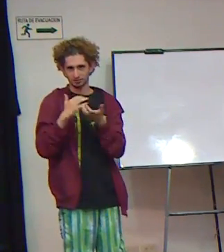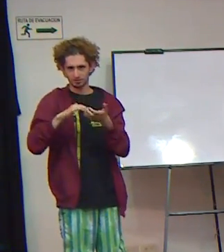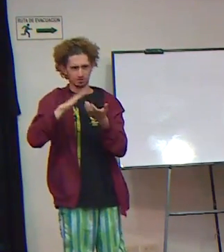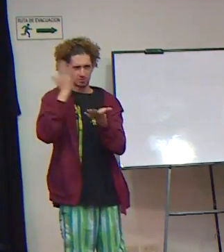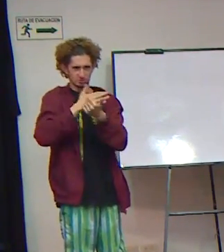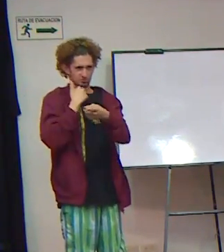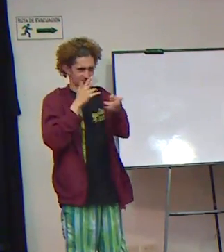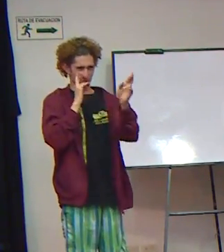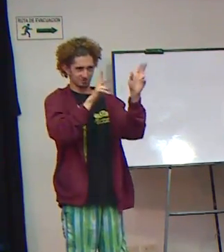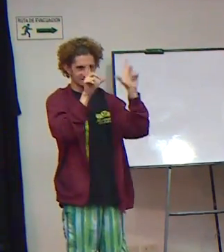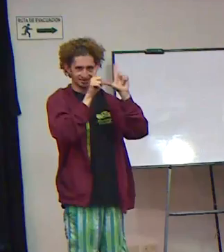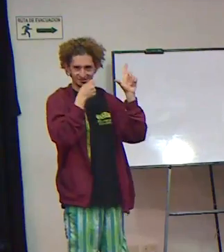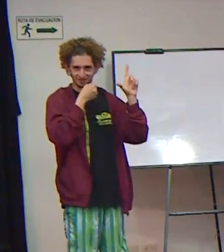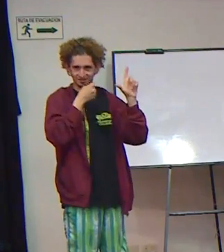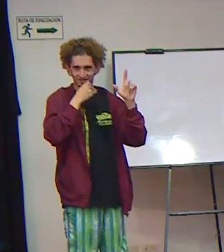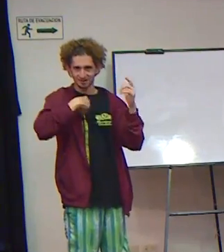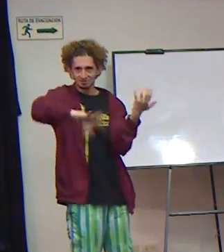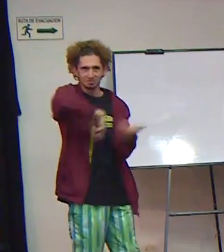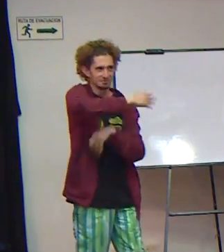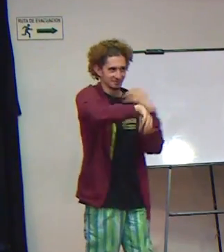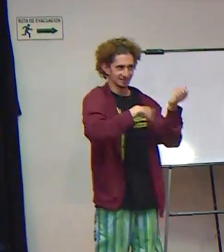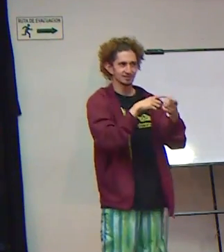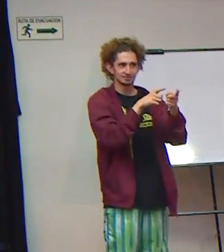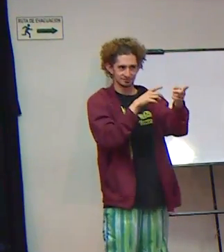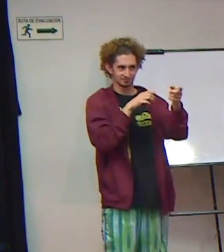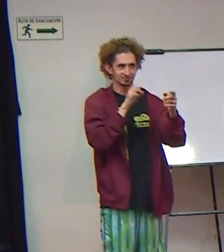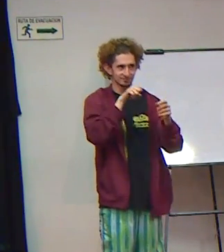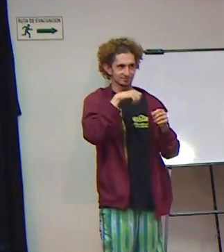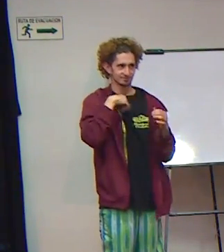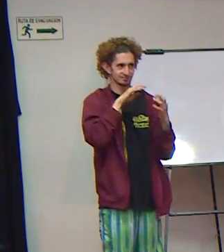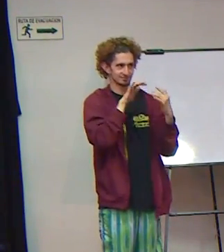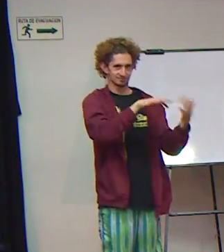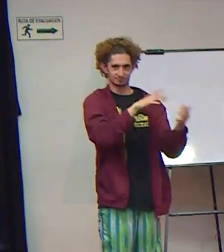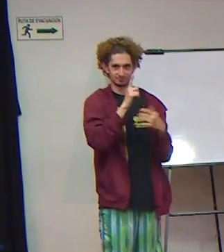poder ver las imágenes. Yo estudié en el Colegio de la Sabiduría.